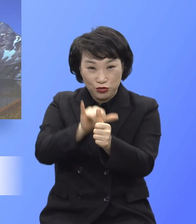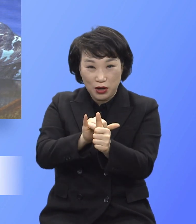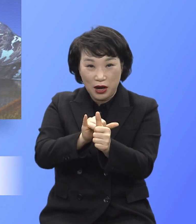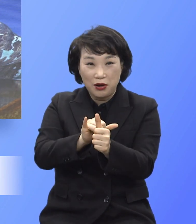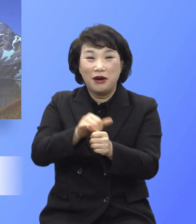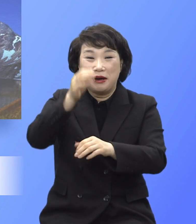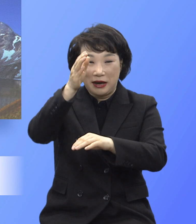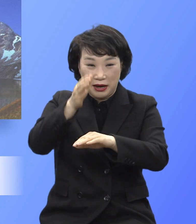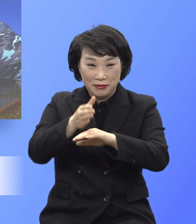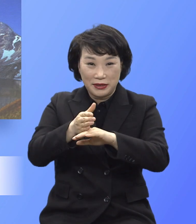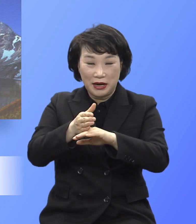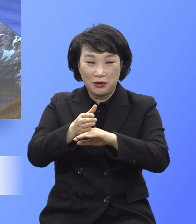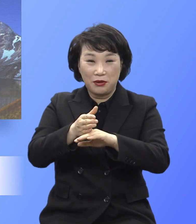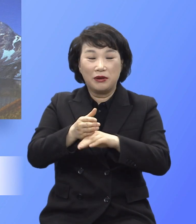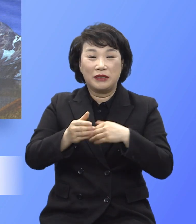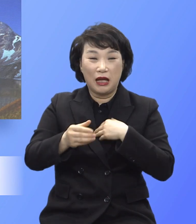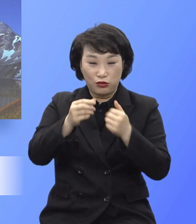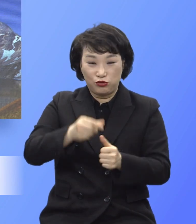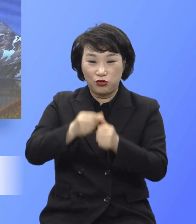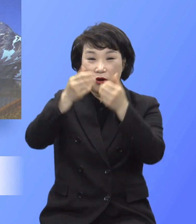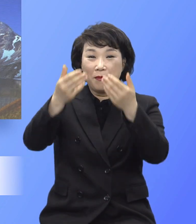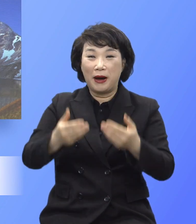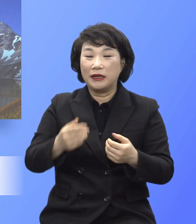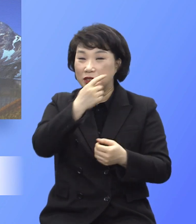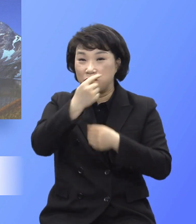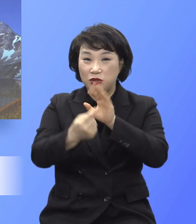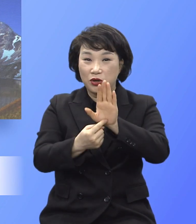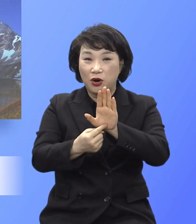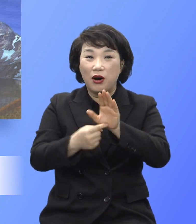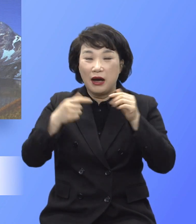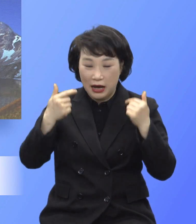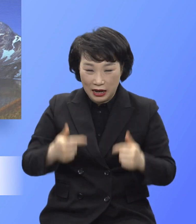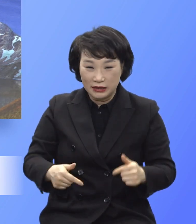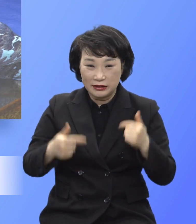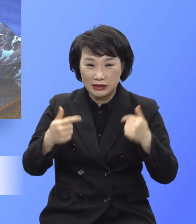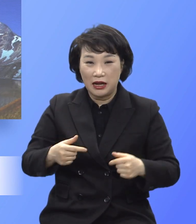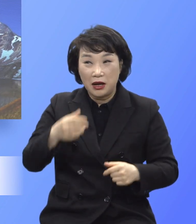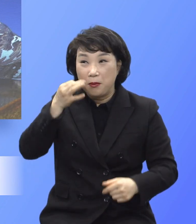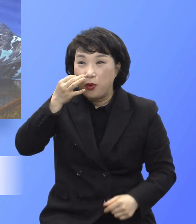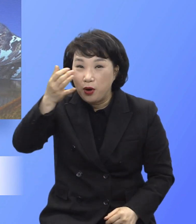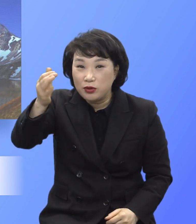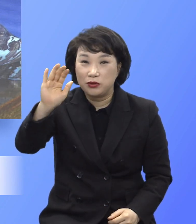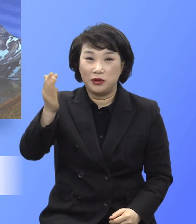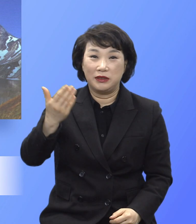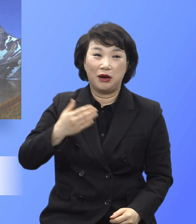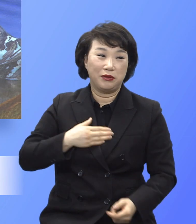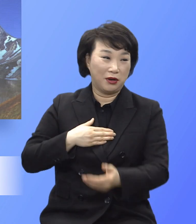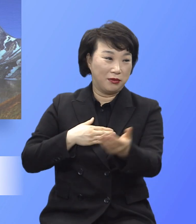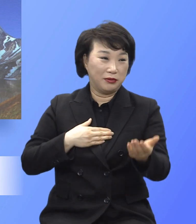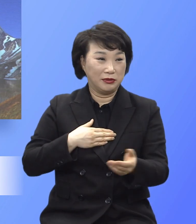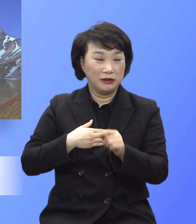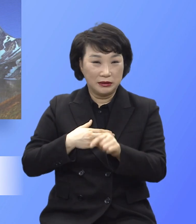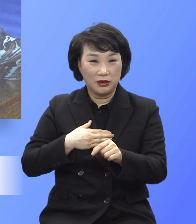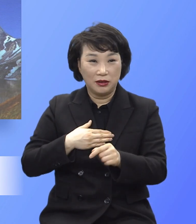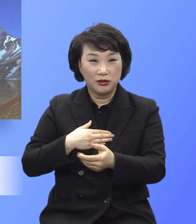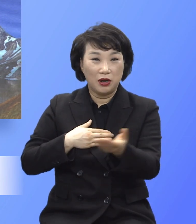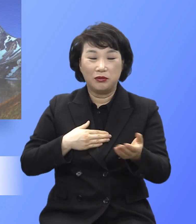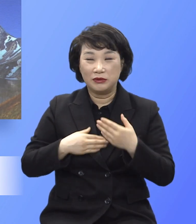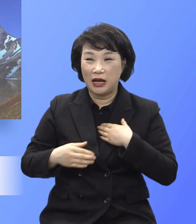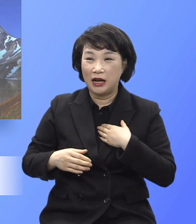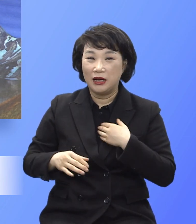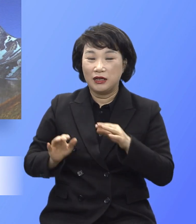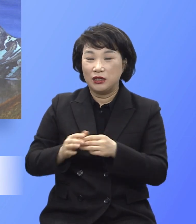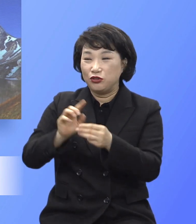충성하고 감사하고 내가 구원받은 증거를 행함으로 드러내자. 뭐 윤석준